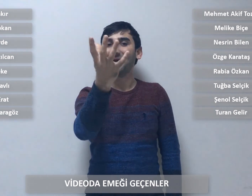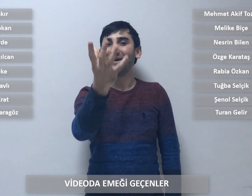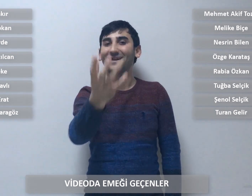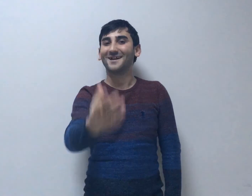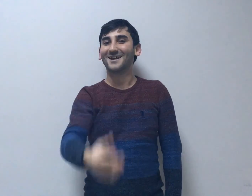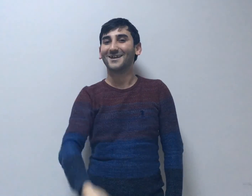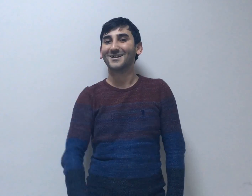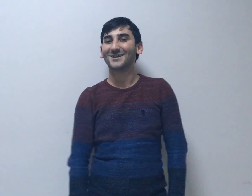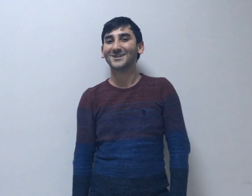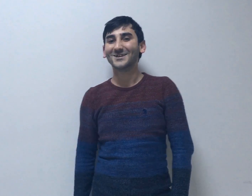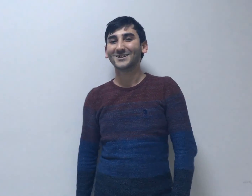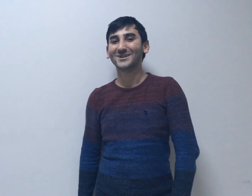Aşkın